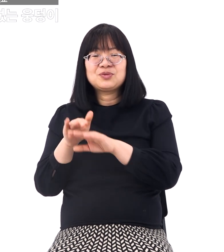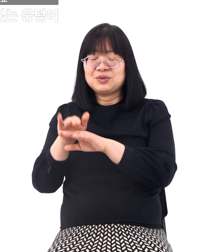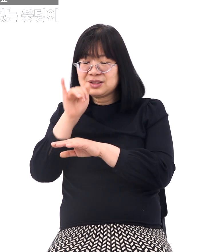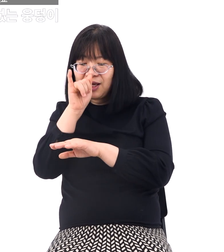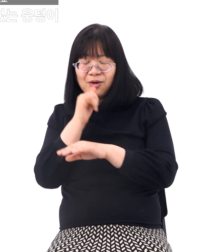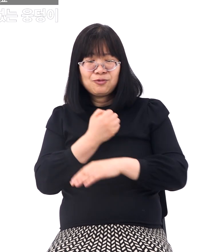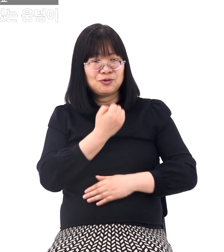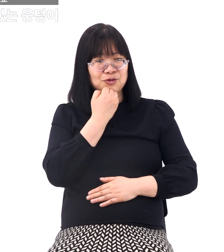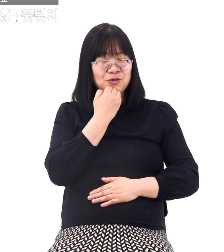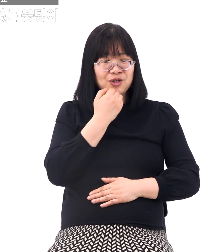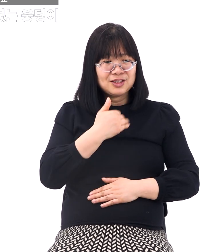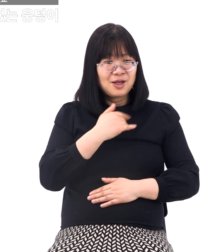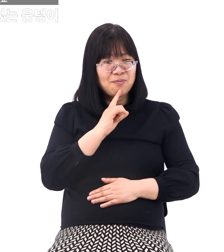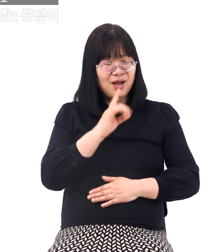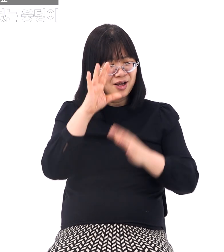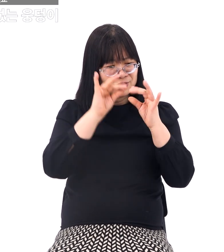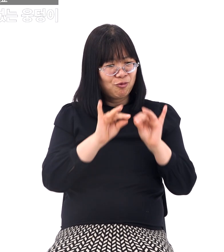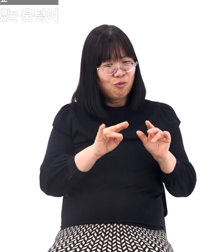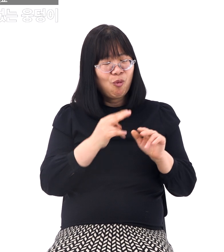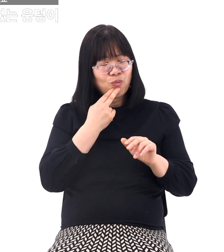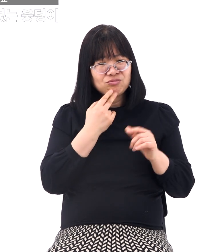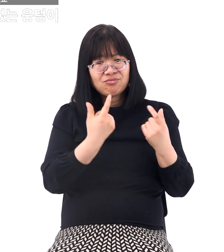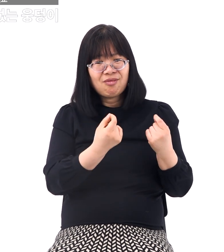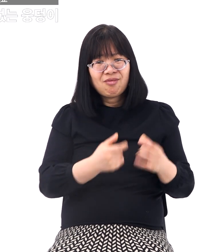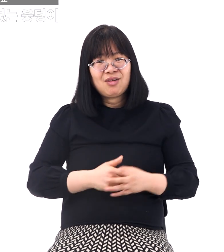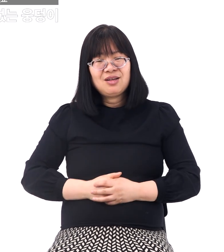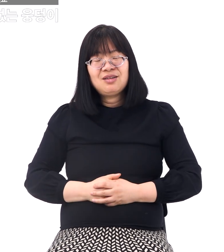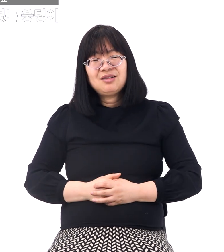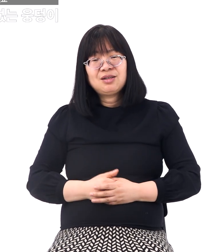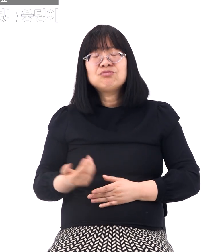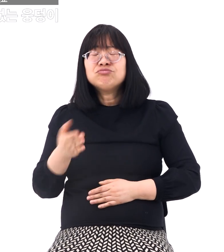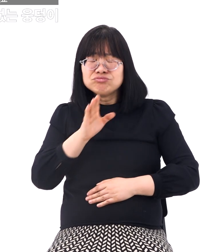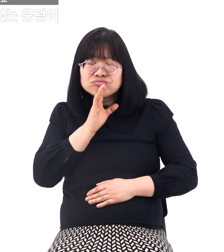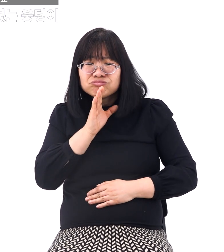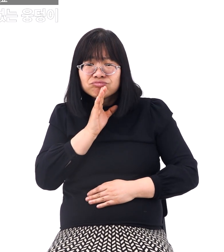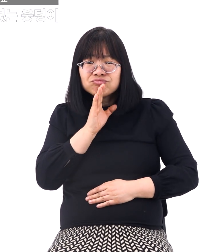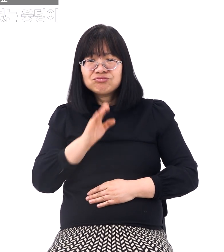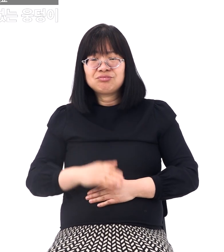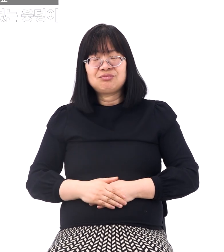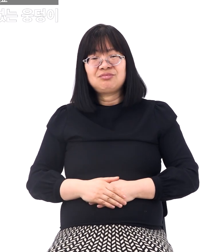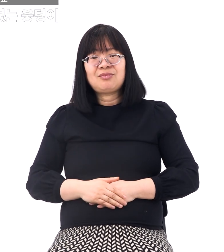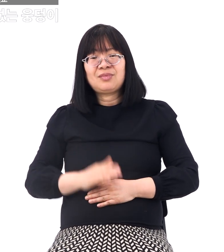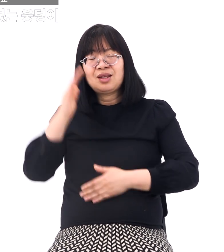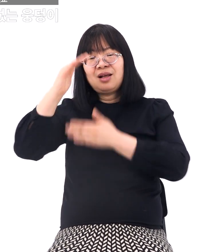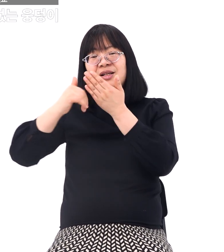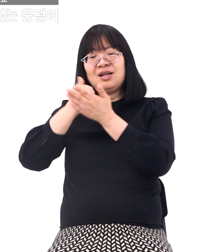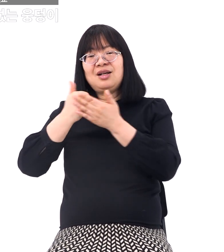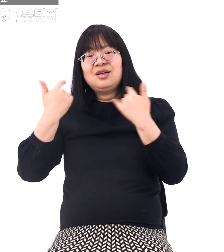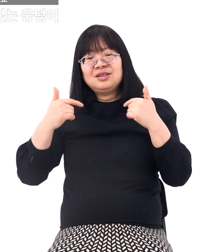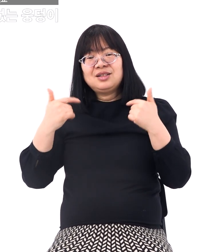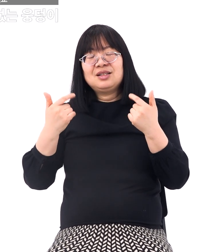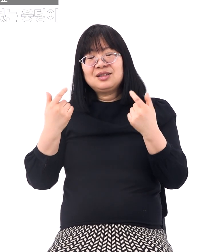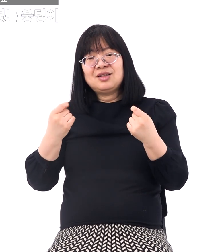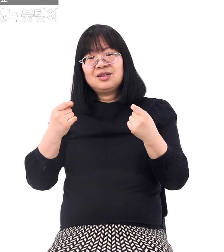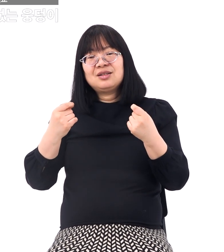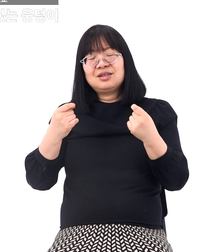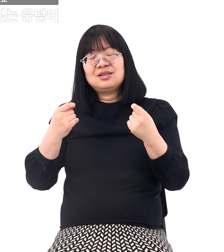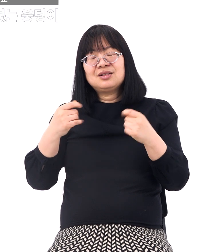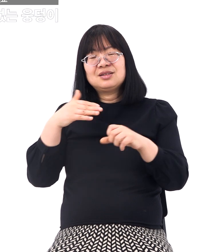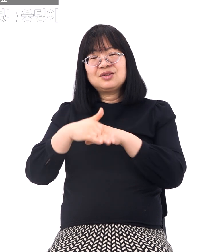거 보니까 별로 동의를 안 하시는 것 같아요. 그런데 진짜입니다. 하나님은 늘 그렇게